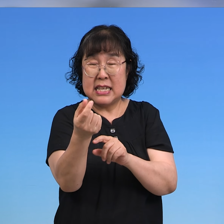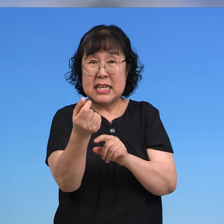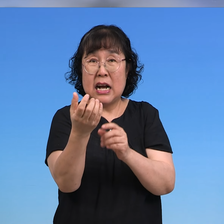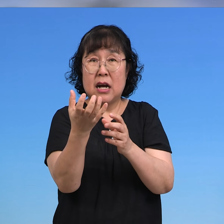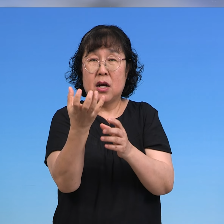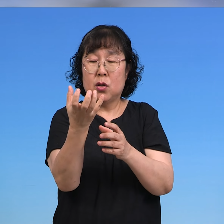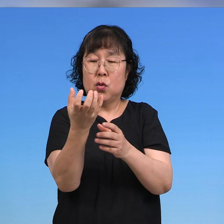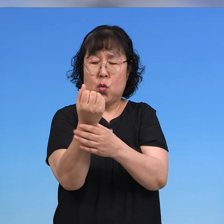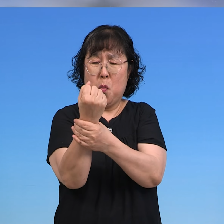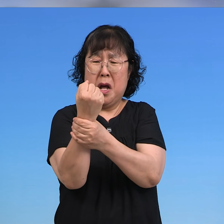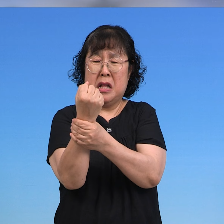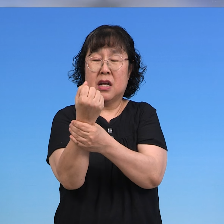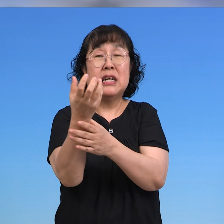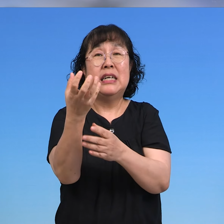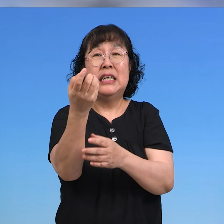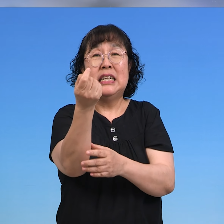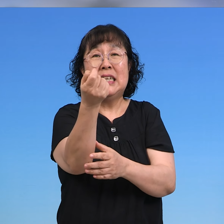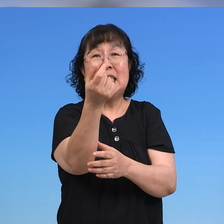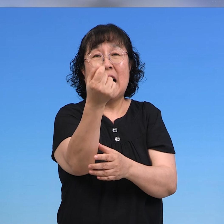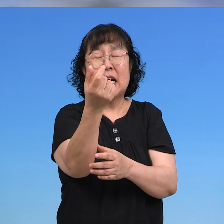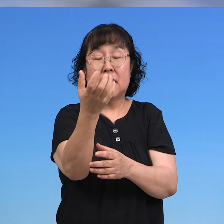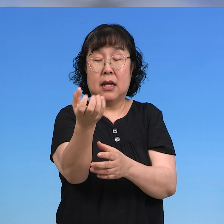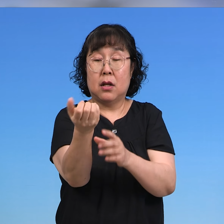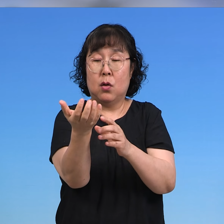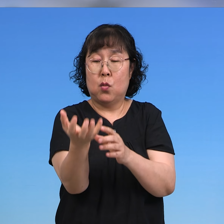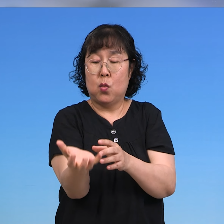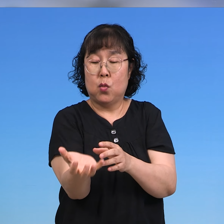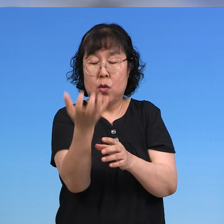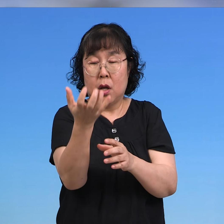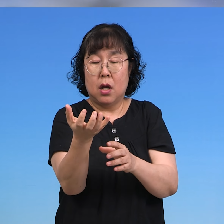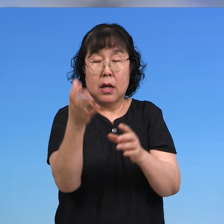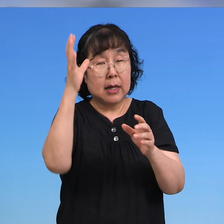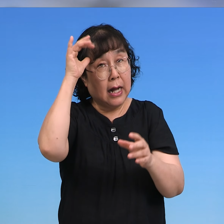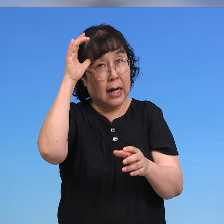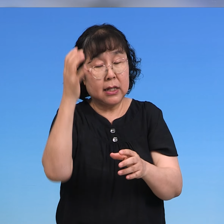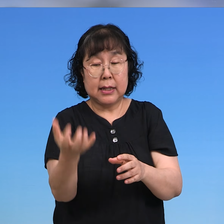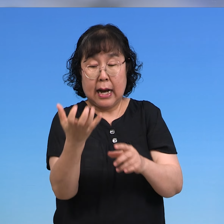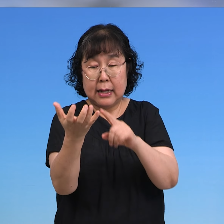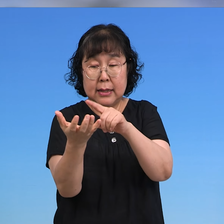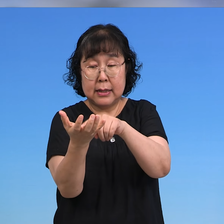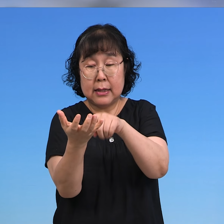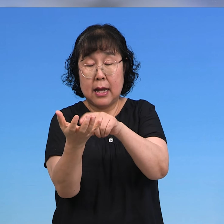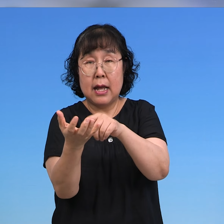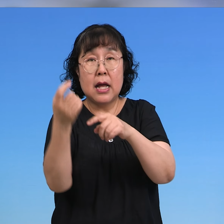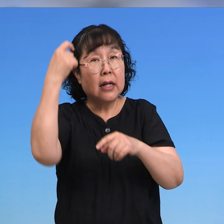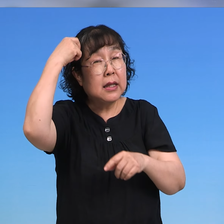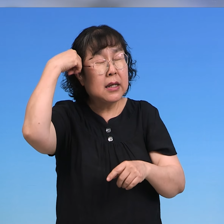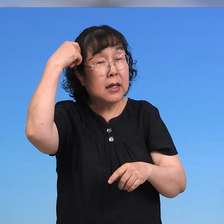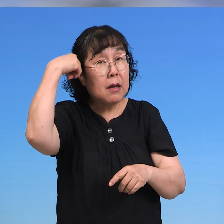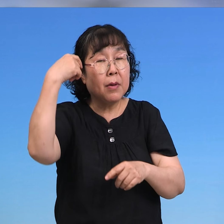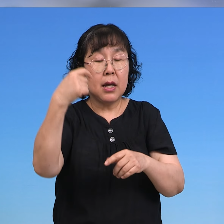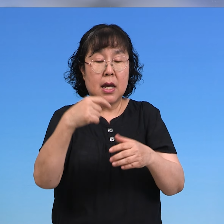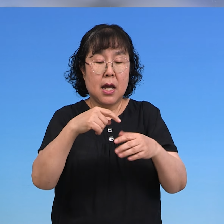얼마 요만했는데요, 제 손바닥 위에서 느껴지는 촉감이요, 얘가 가슴이